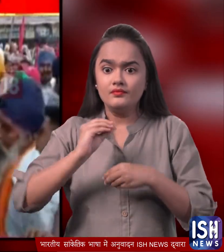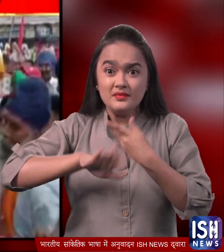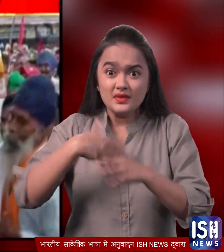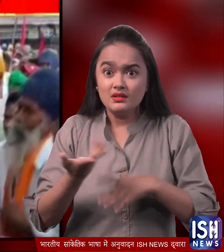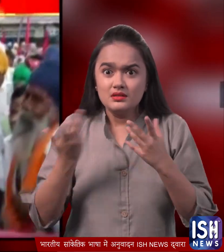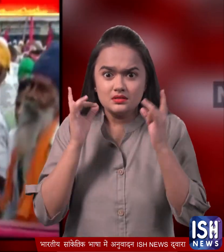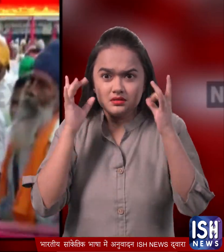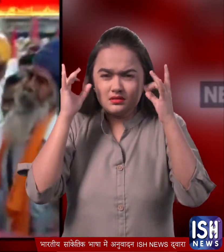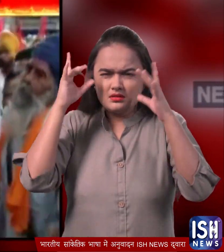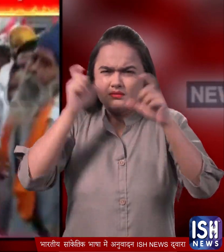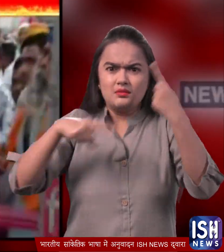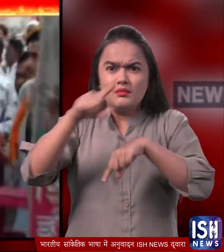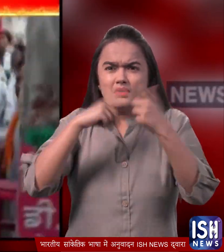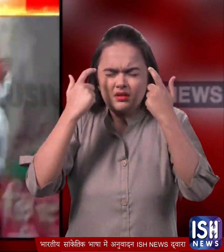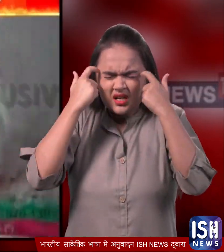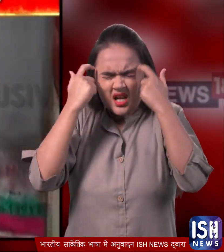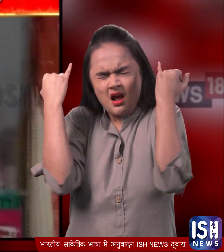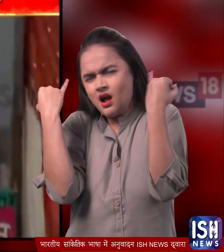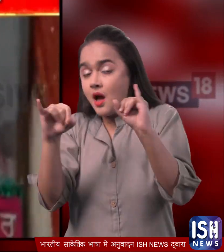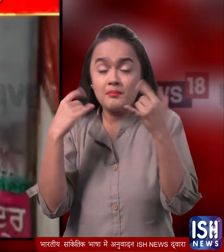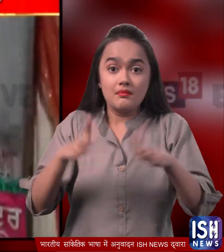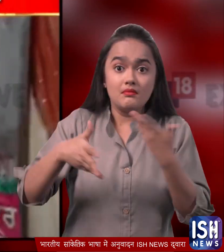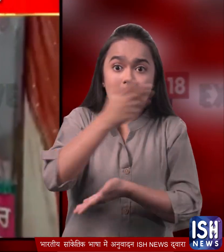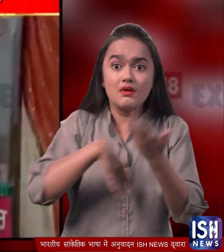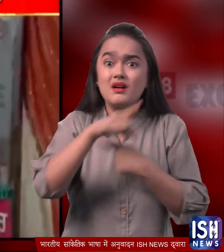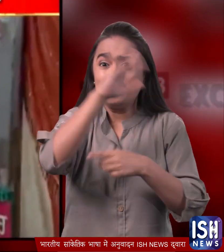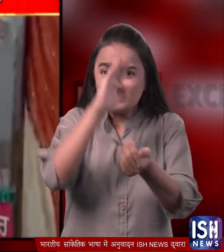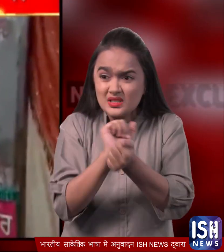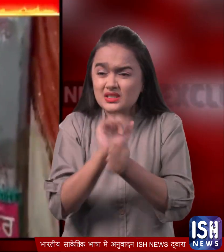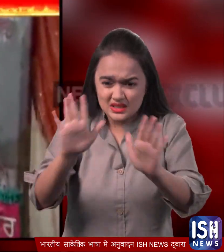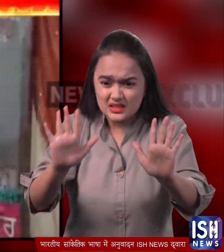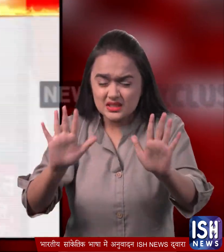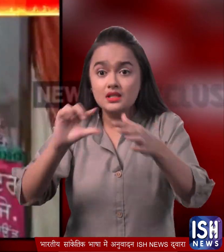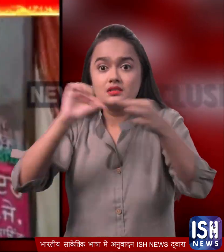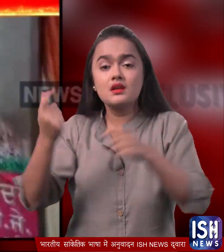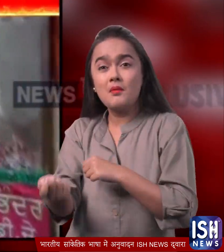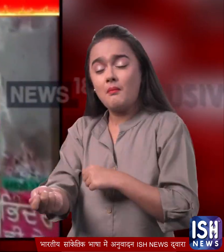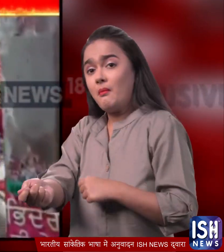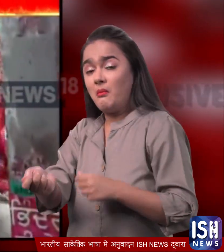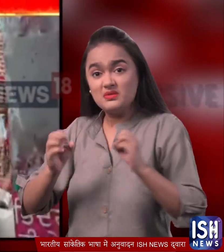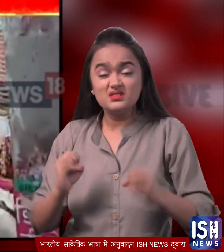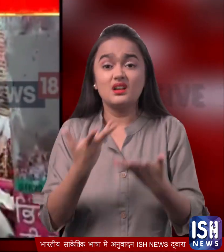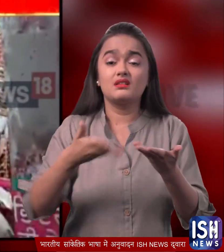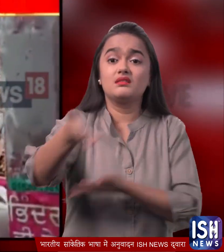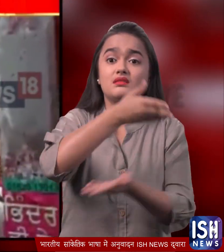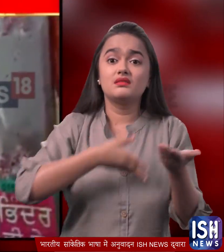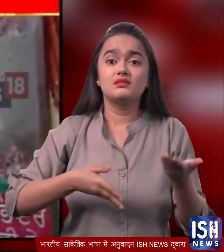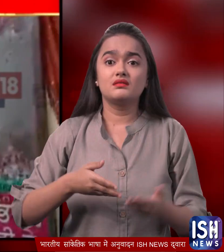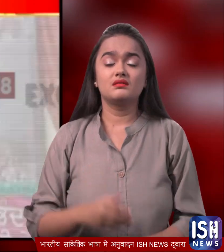फिर तो विरोध पर उतारू लोगों ने आपा खो दिया, जिन्हें काबू में करने के लिए पुलिस को लाठीचार्ज करना पड़ा।